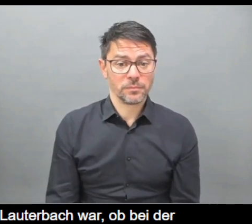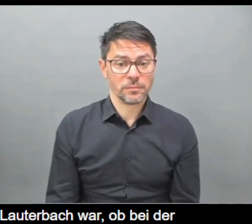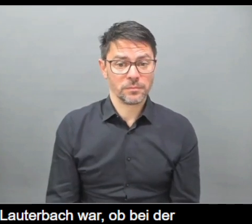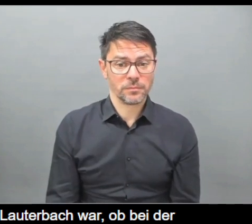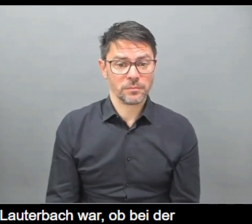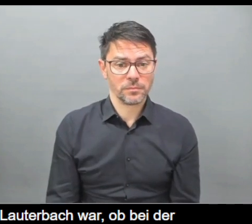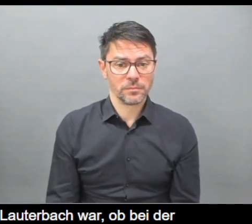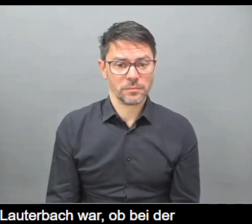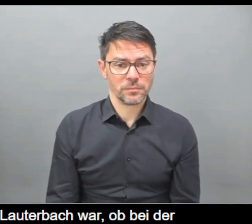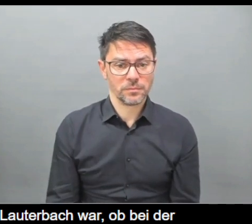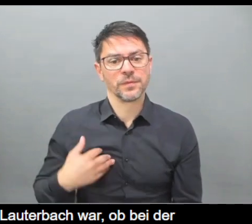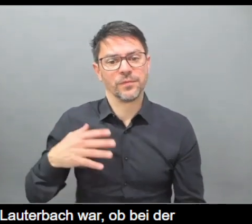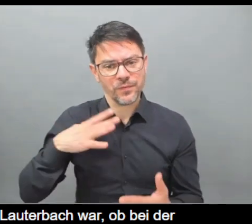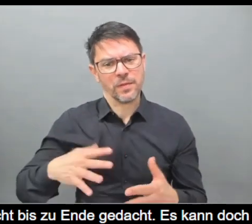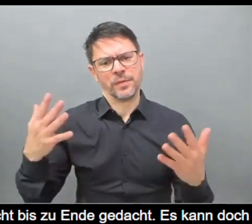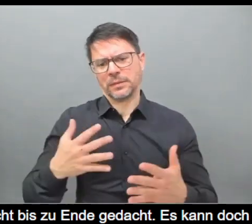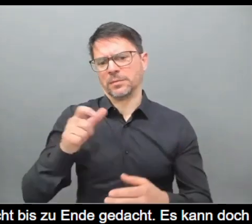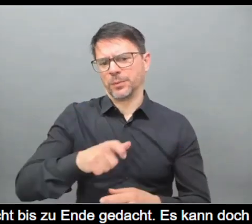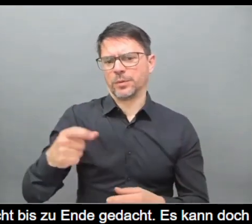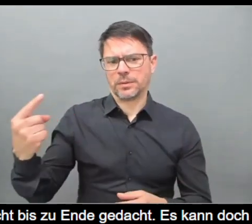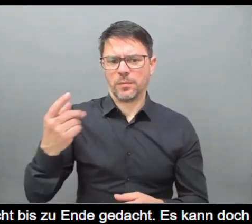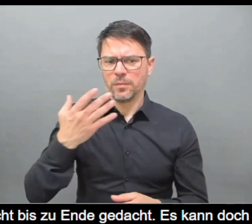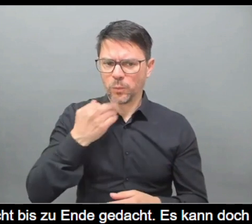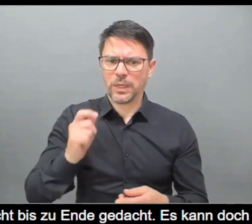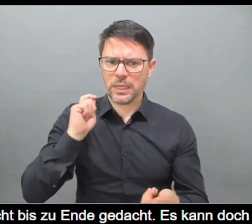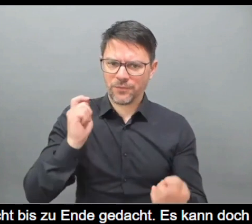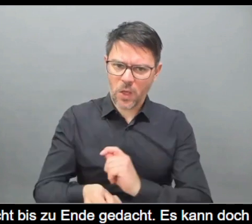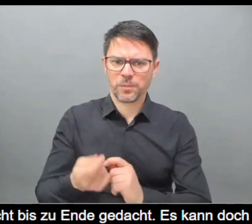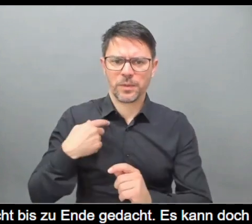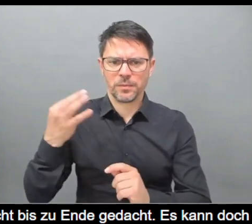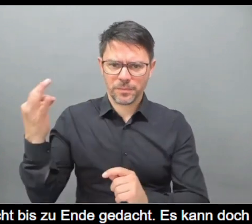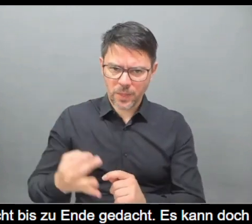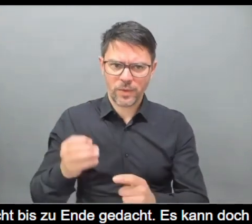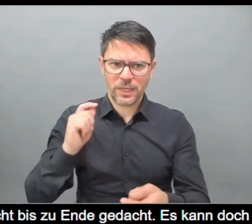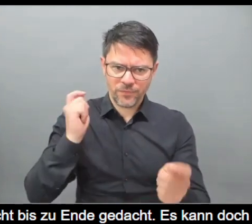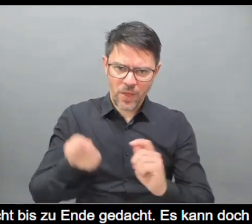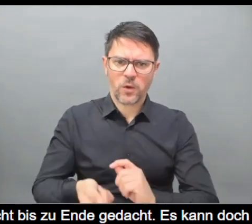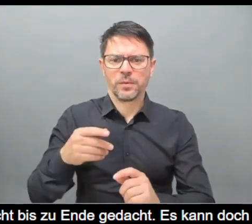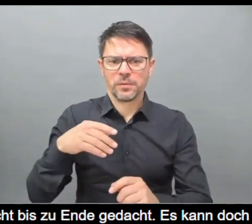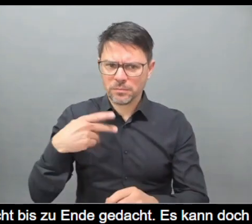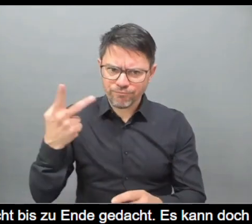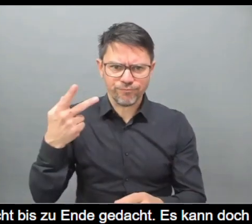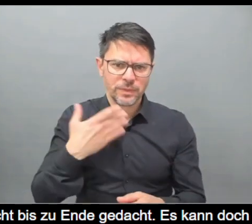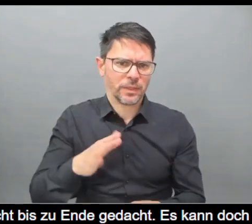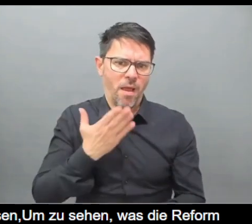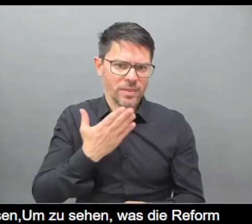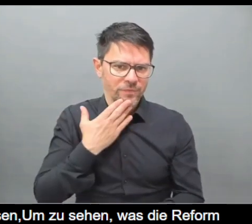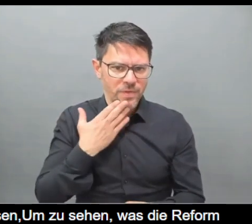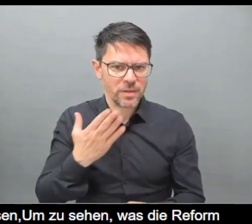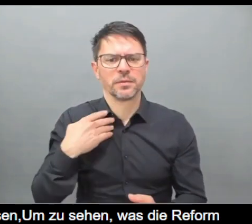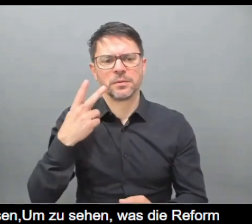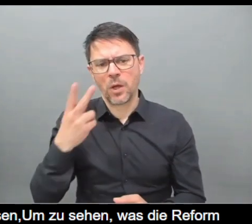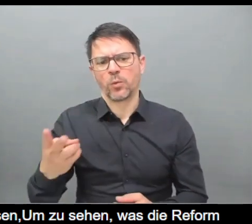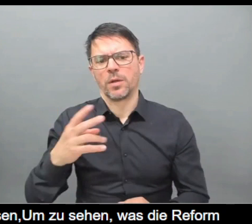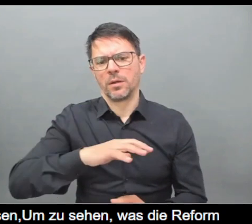angehen. Aber dazu brauchen wir Rahmenbedingungen, die eine Reform möglich machen. Und die muss der Bund jetzt liefern. Und die vermisse ich. Und